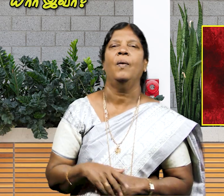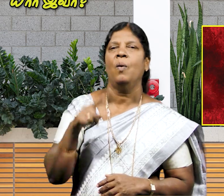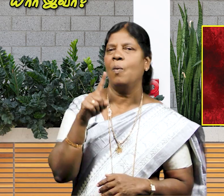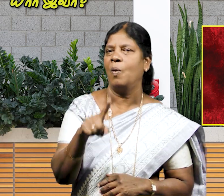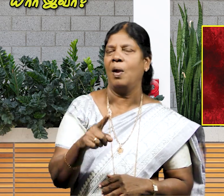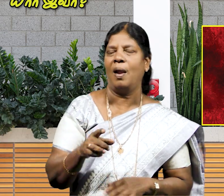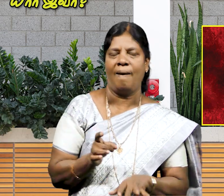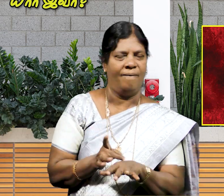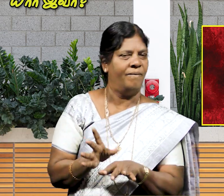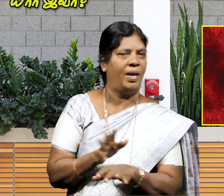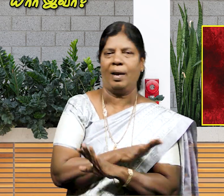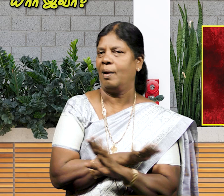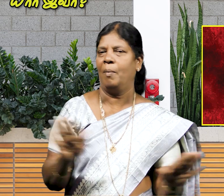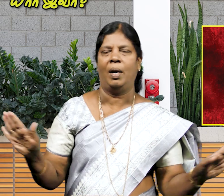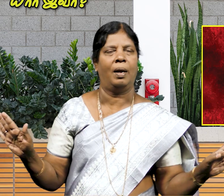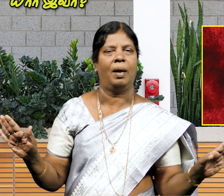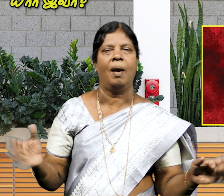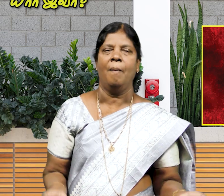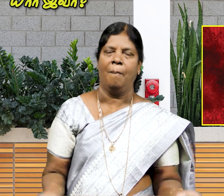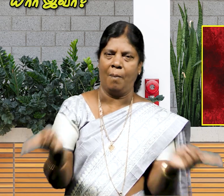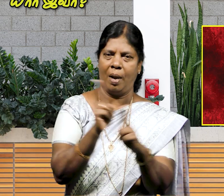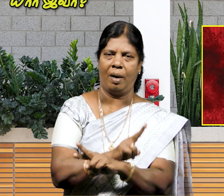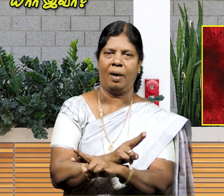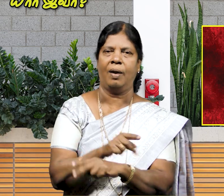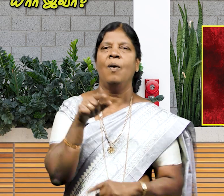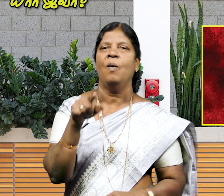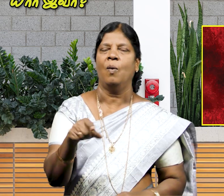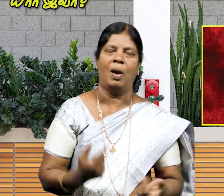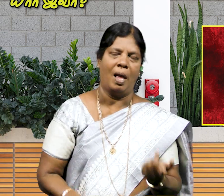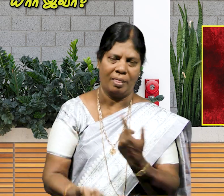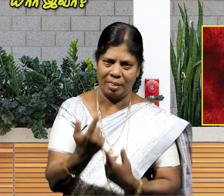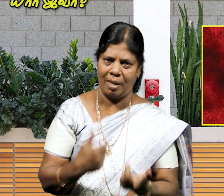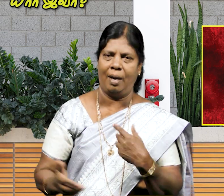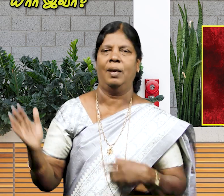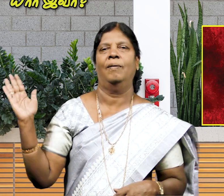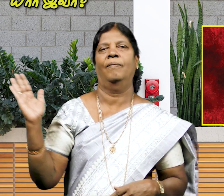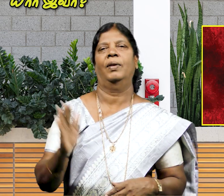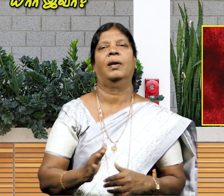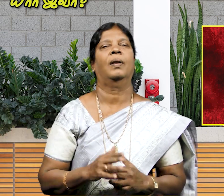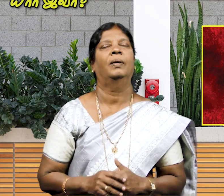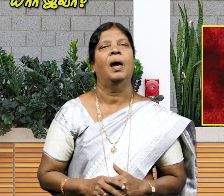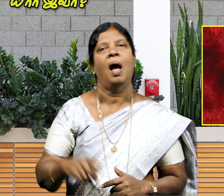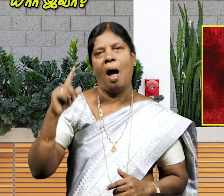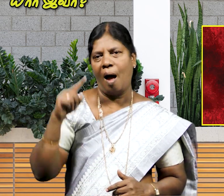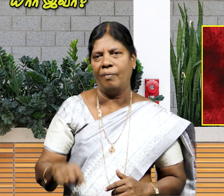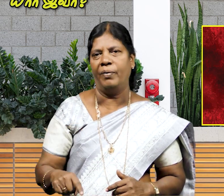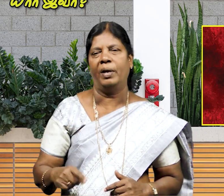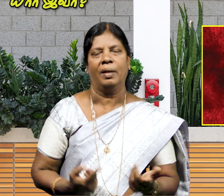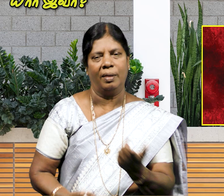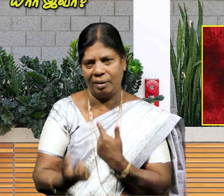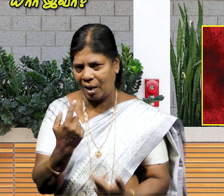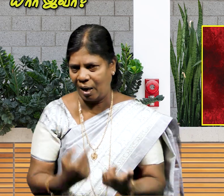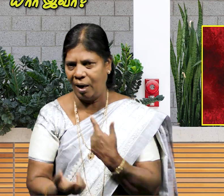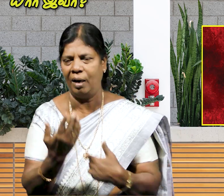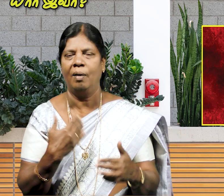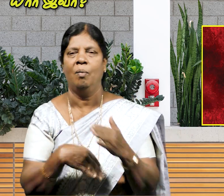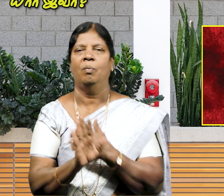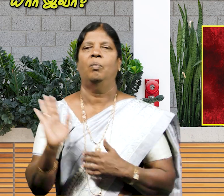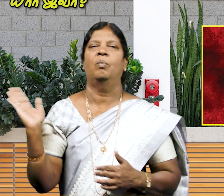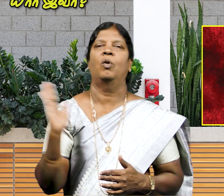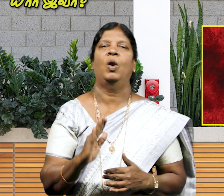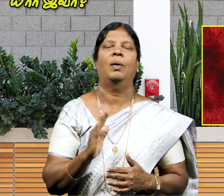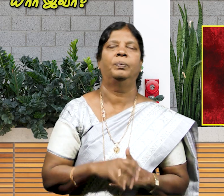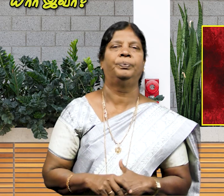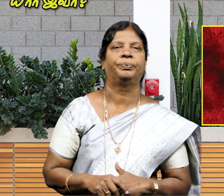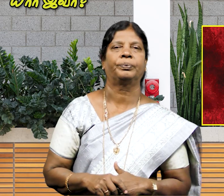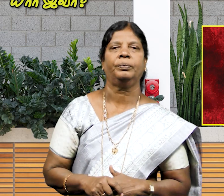விலகி இருப்பீர்களானால் உங்களை வெறுத்து தள்ளுவதில்லை, மாறாக உங்களை தேடி வருகிறார். அவர் இப்படி